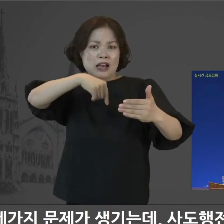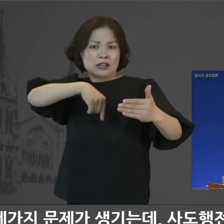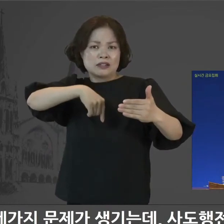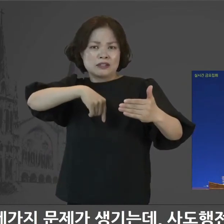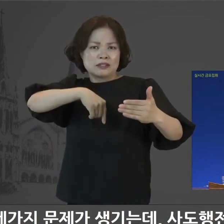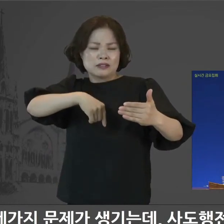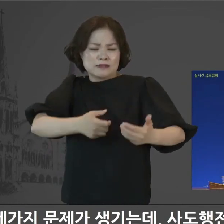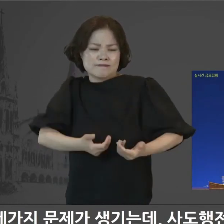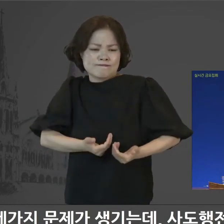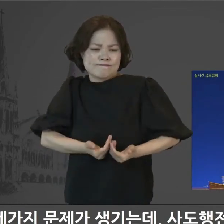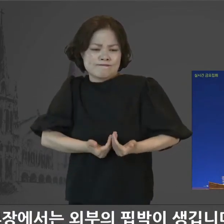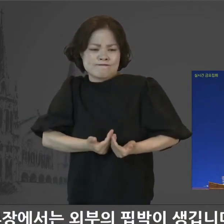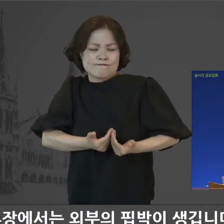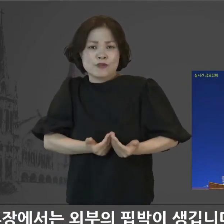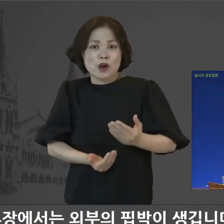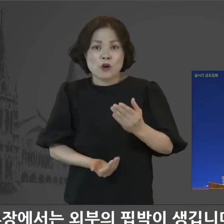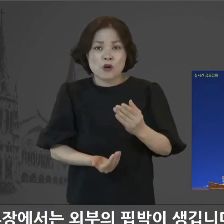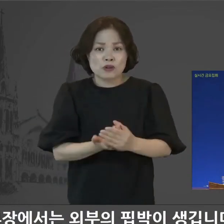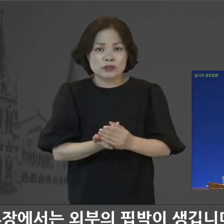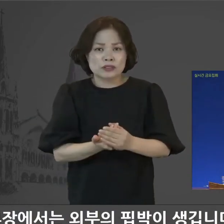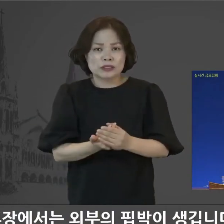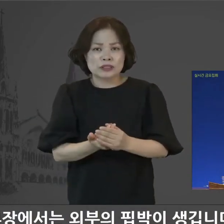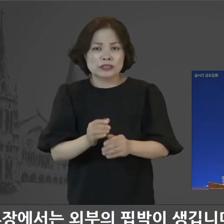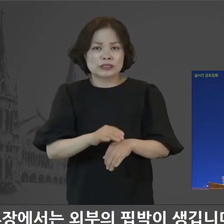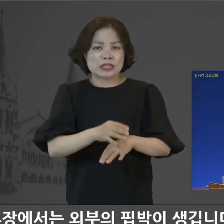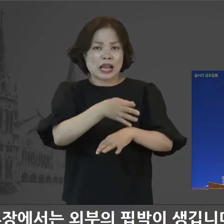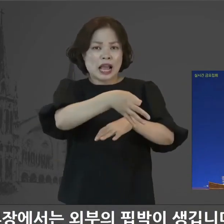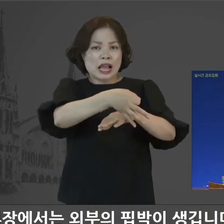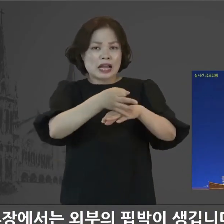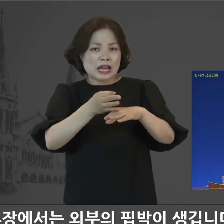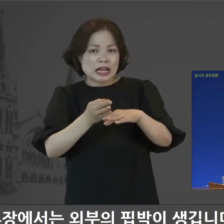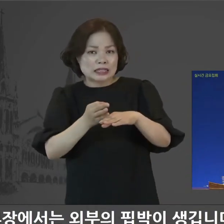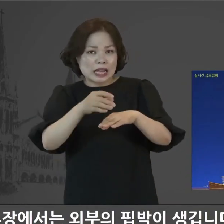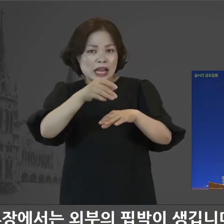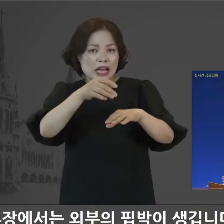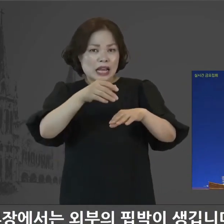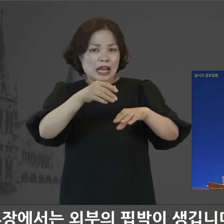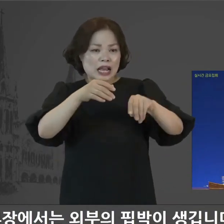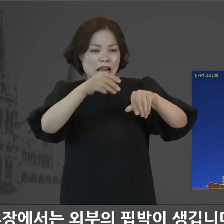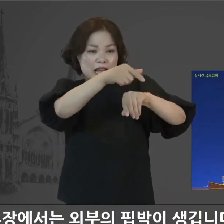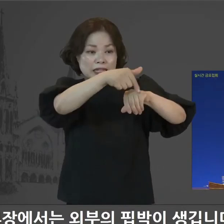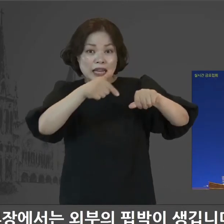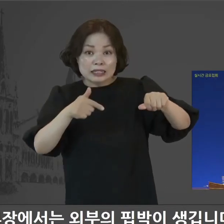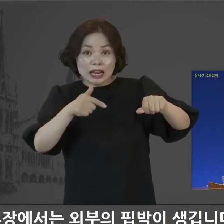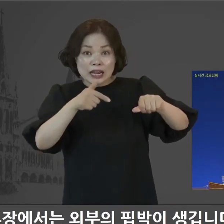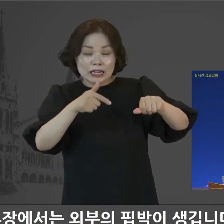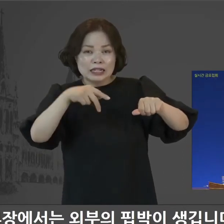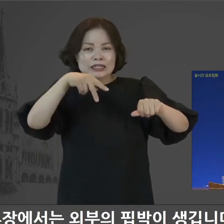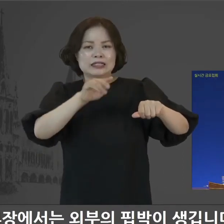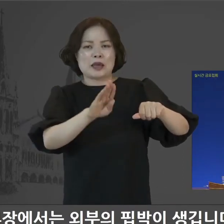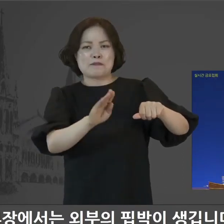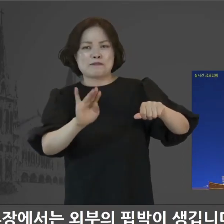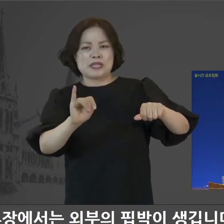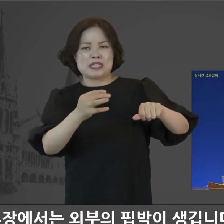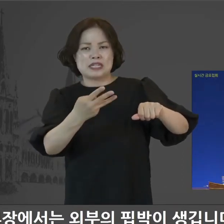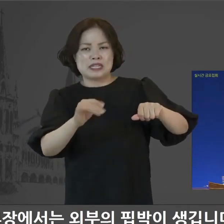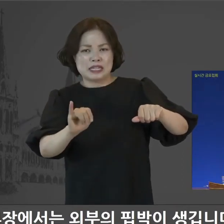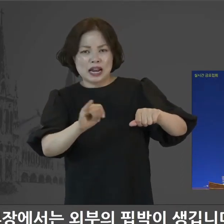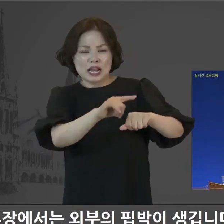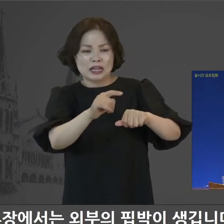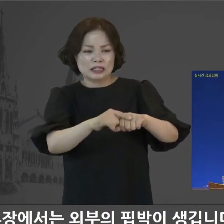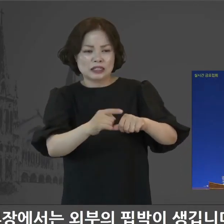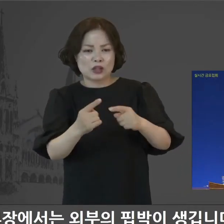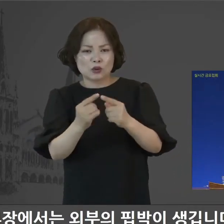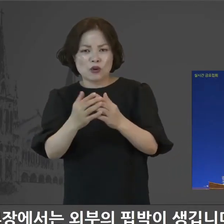이 불순한 마음들이 생깁니다. 아나니아 삽비라 얘기입니다. 6장에 가면 교회 안에 그룹이 생기고 그룹